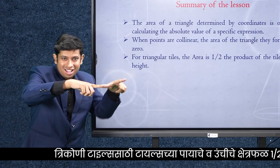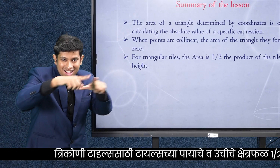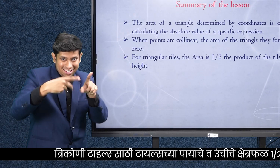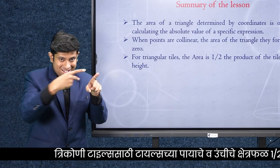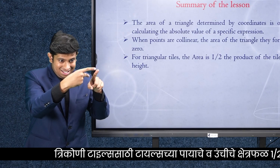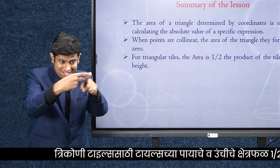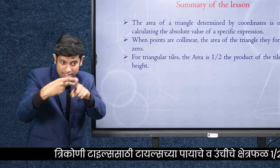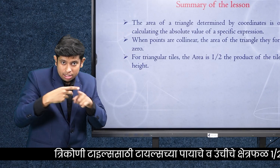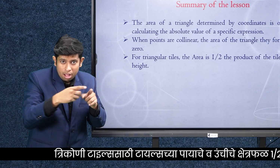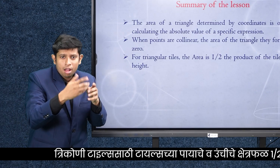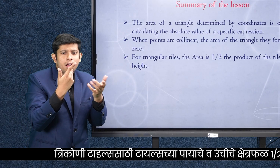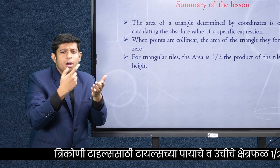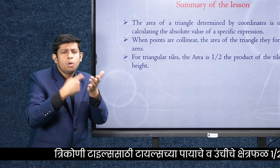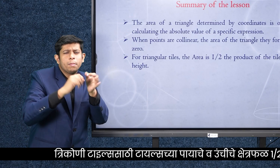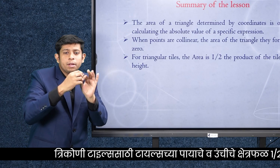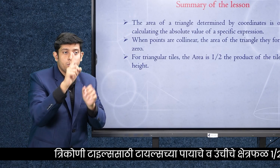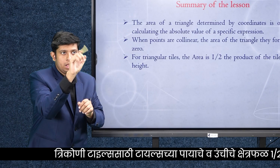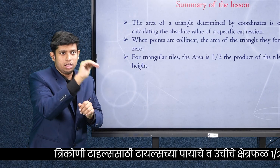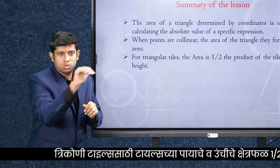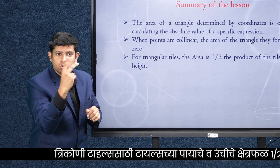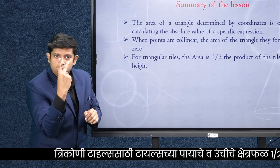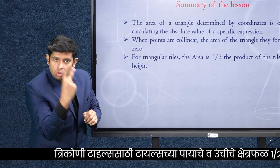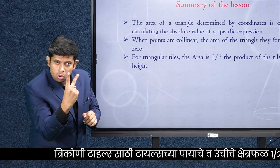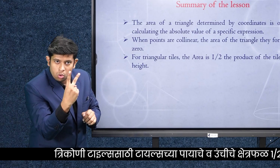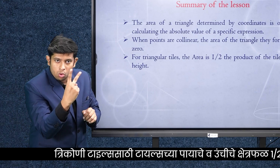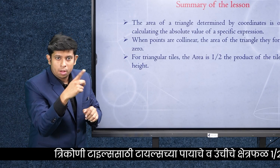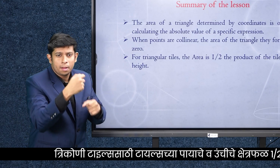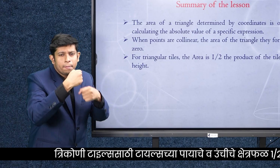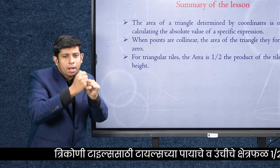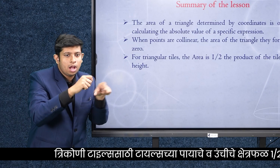व उंचीचे क्षेत्रफळ 1/2 असते.